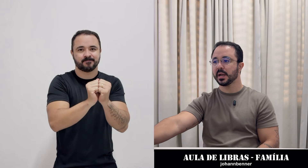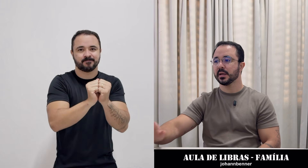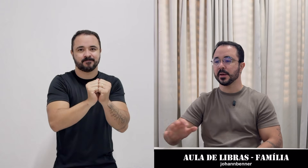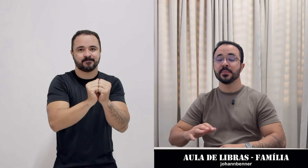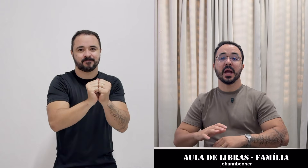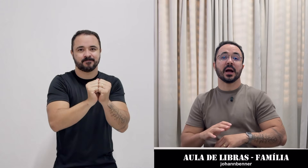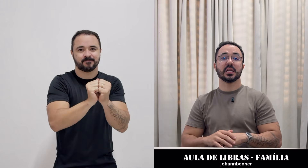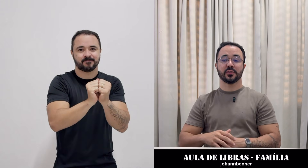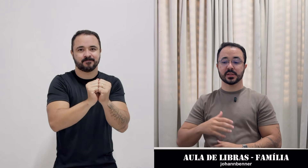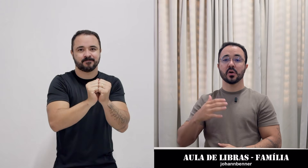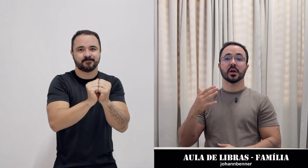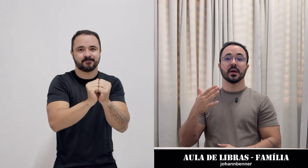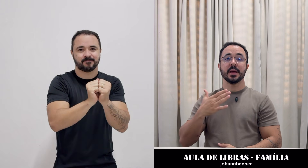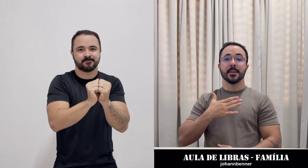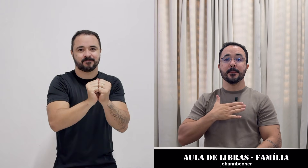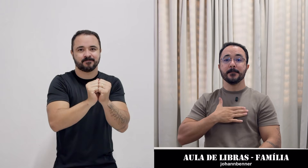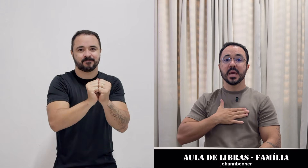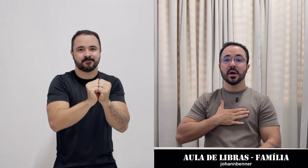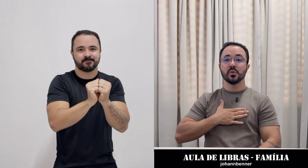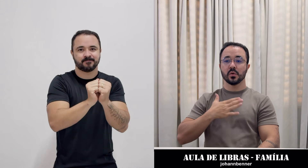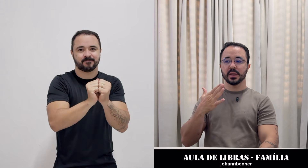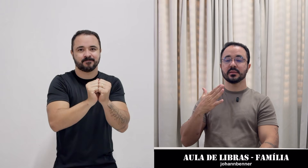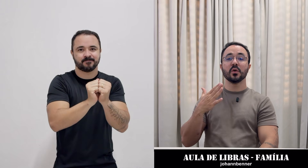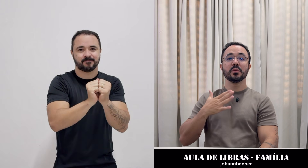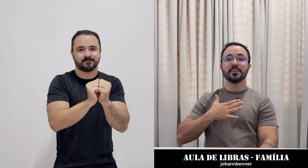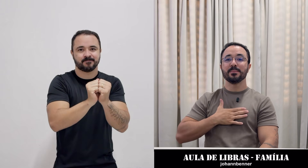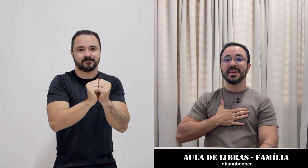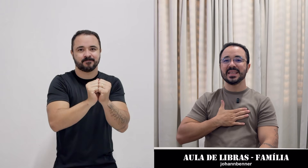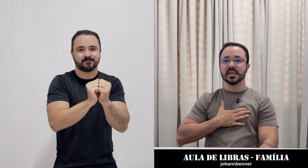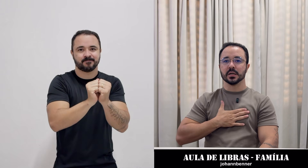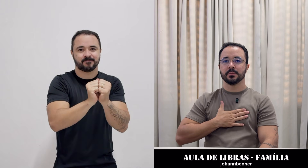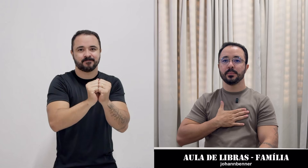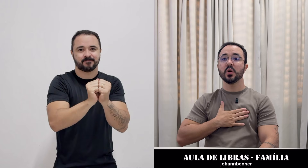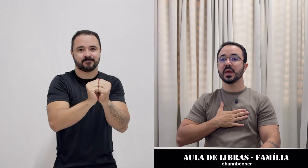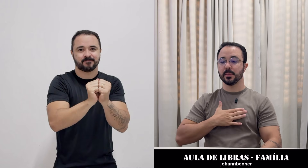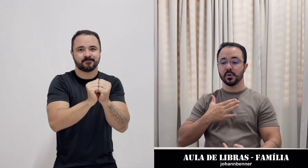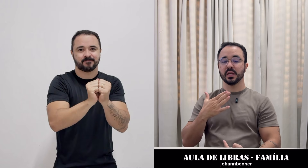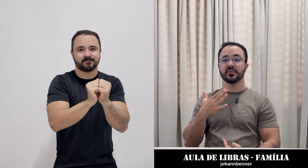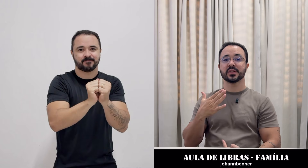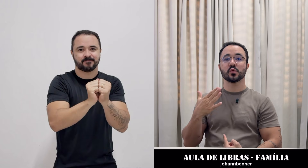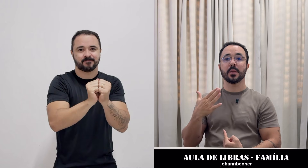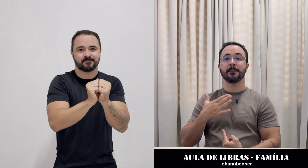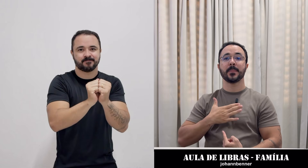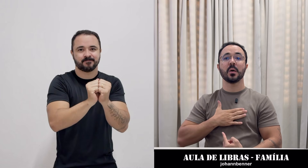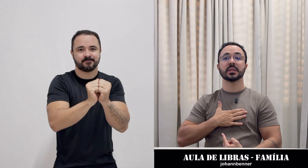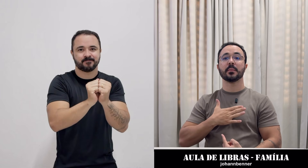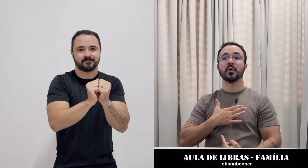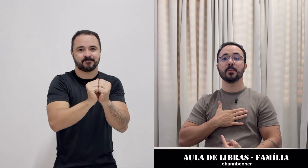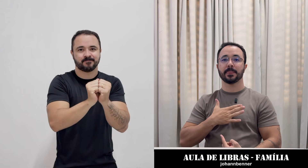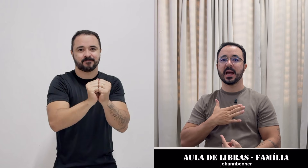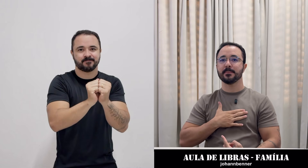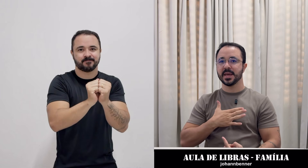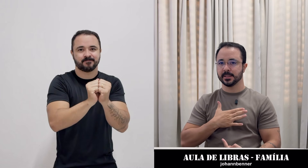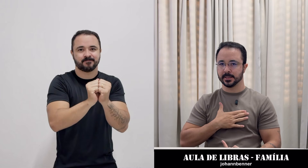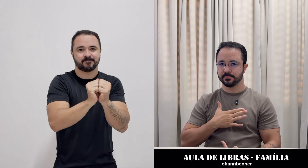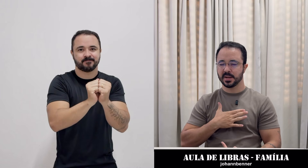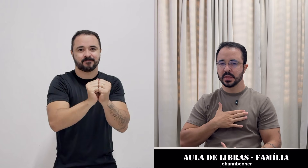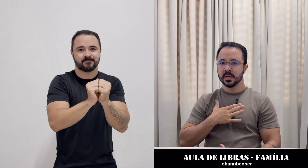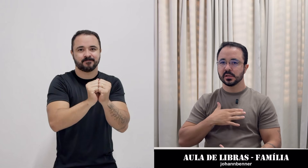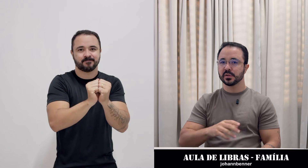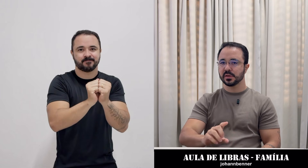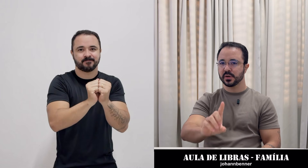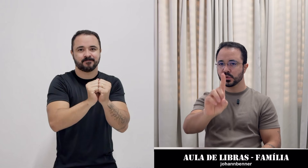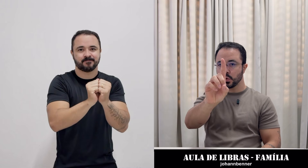Pronto, deixa eu parar aqui. Aí ele fez agora meu ou então minha. Por quê? Porque ele fez com a palma da mão aberta,